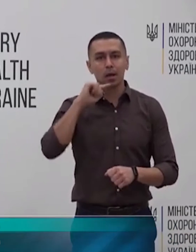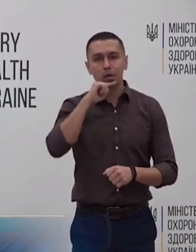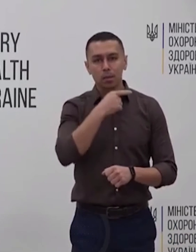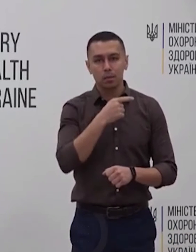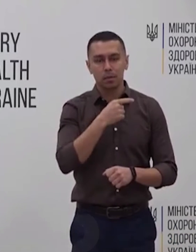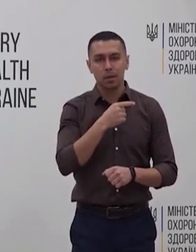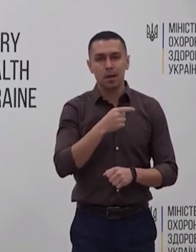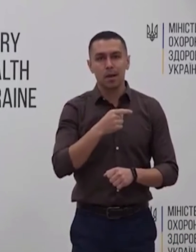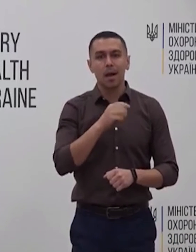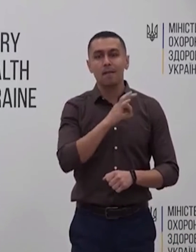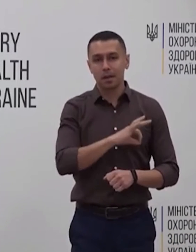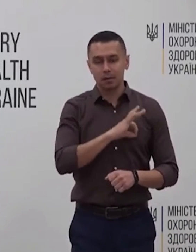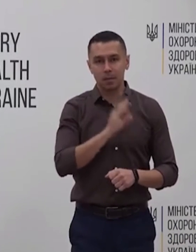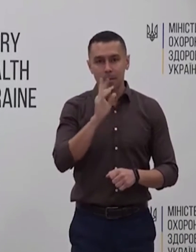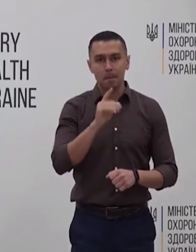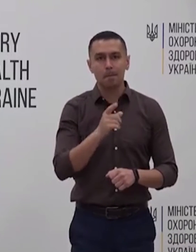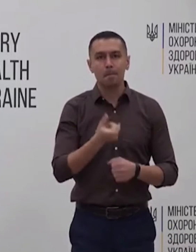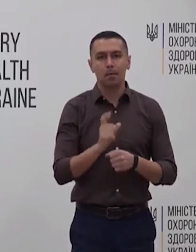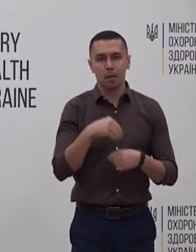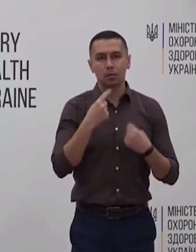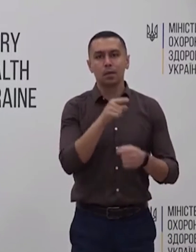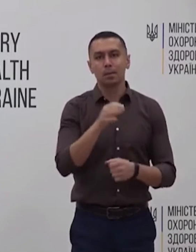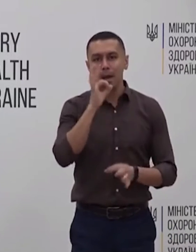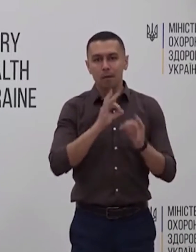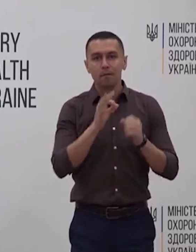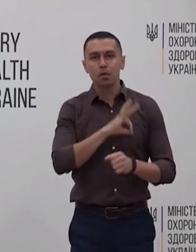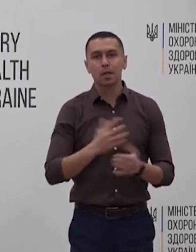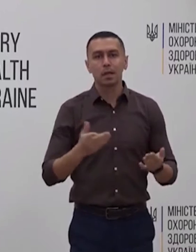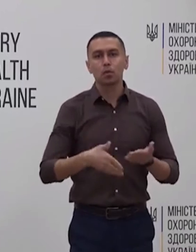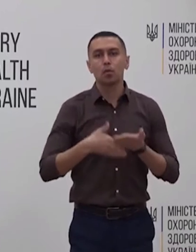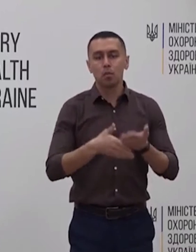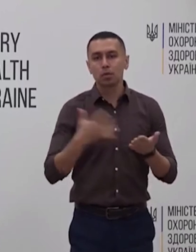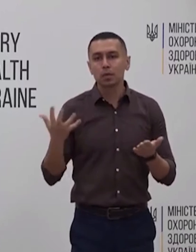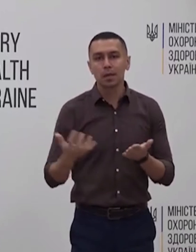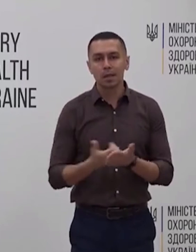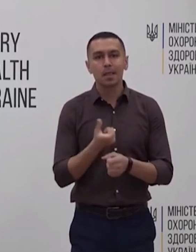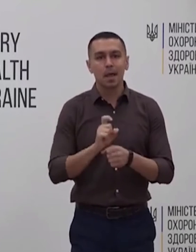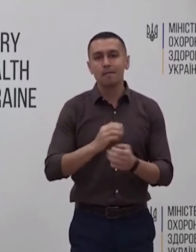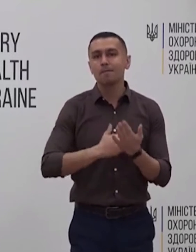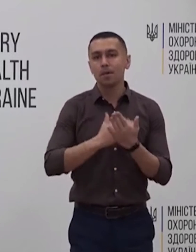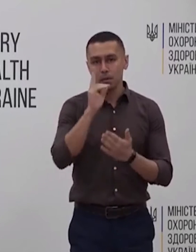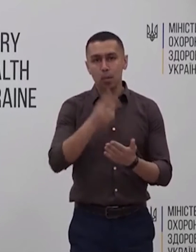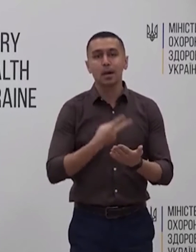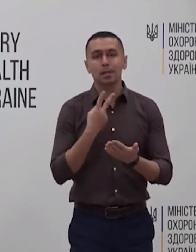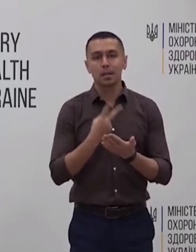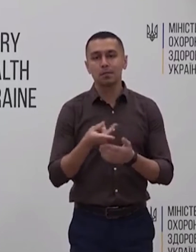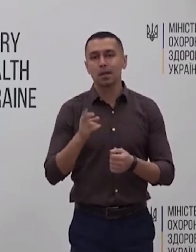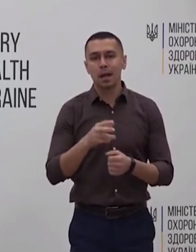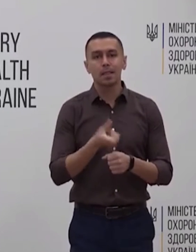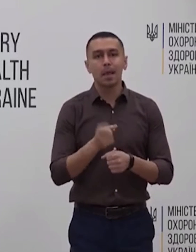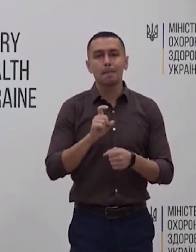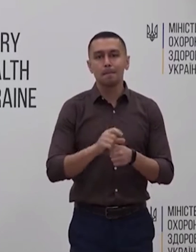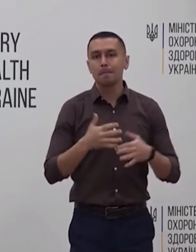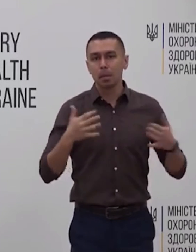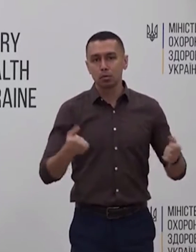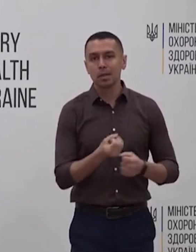економічної ефективності. Привагу надають тим лікам, використання яких допоможе досягти найвищих показників для